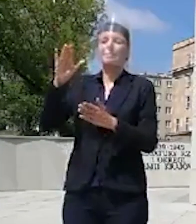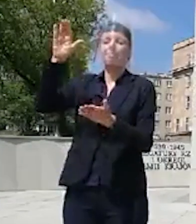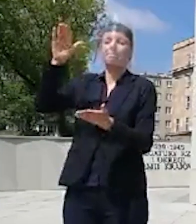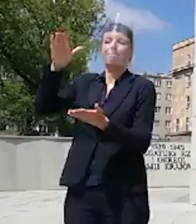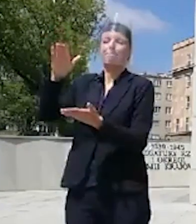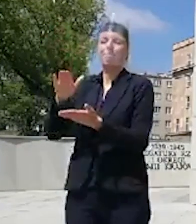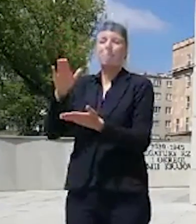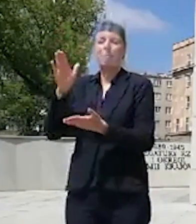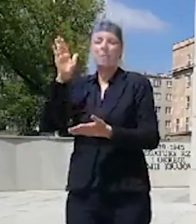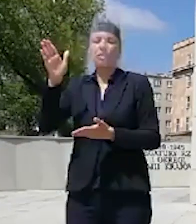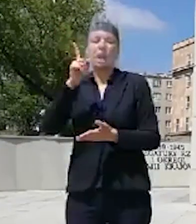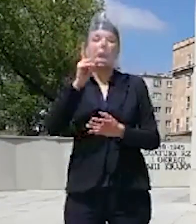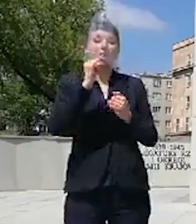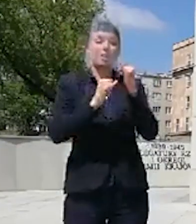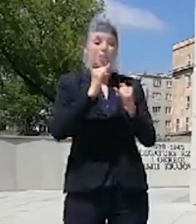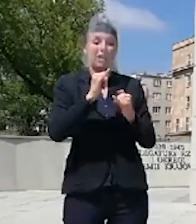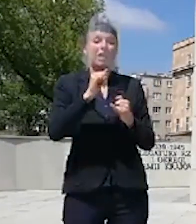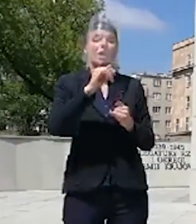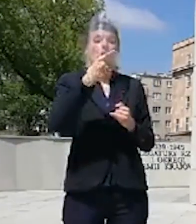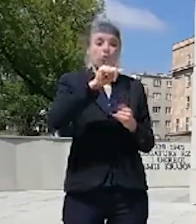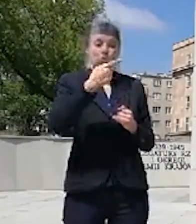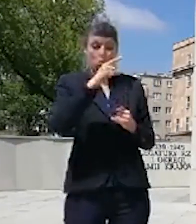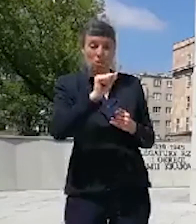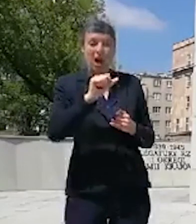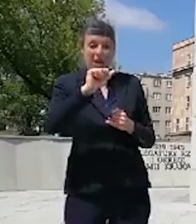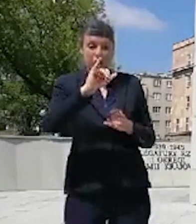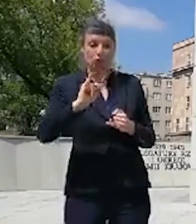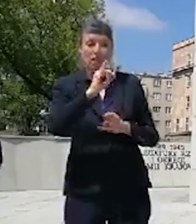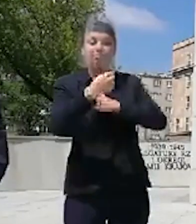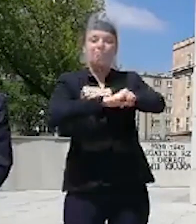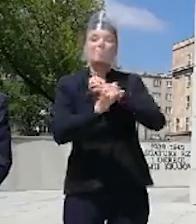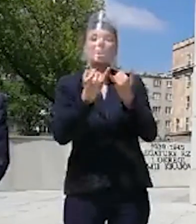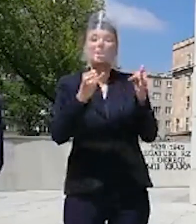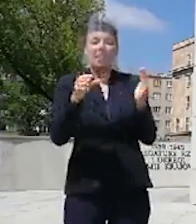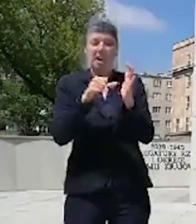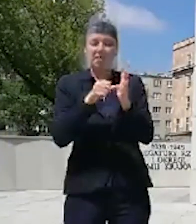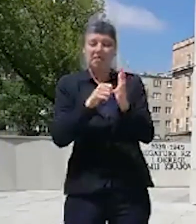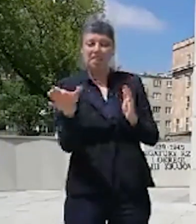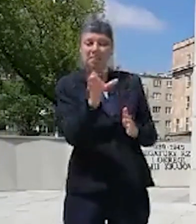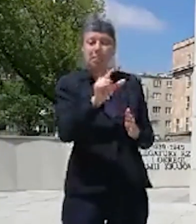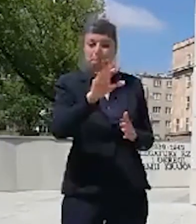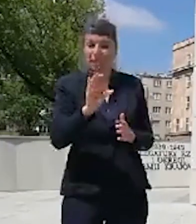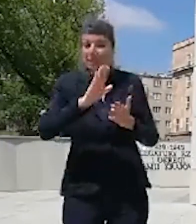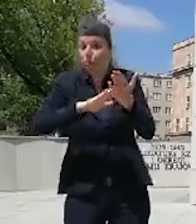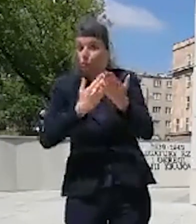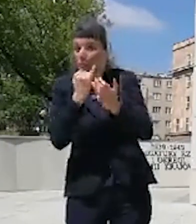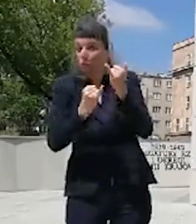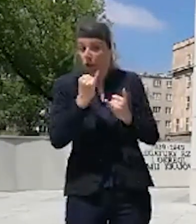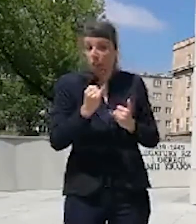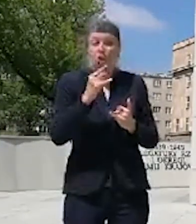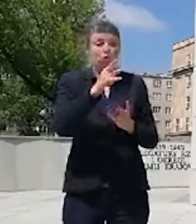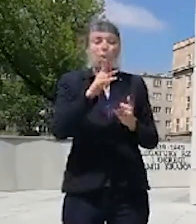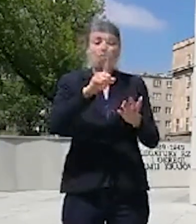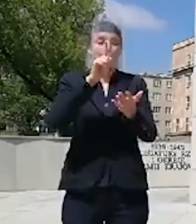innego kandydata PiSu, nie wygra już nic. W sytuacji, w której nie dość, że mamy skutki koronawirusa, to jeszcze za chwilę będziemy